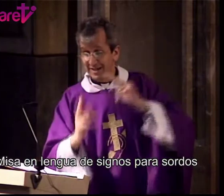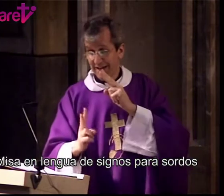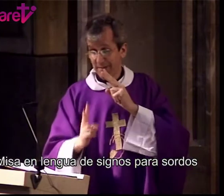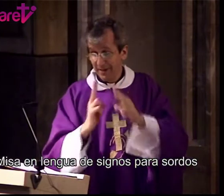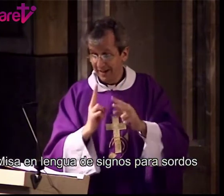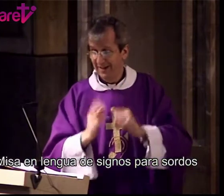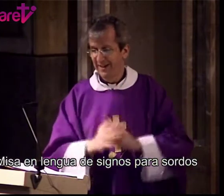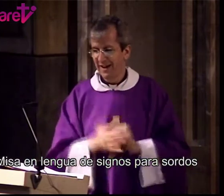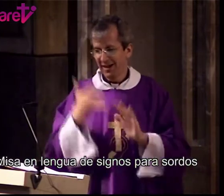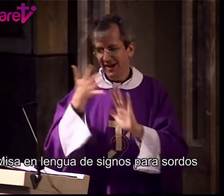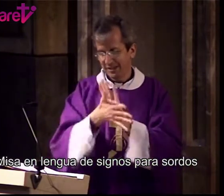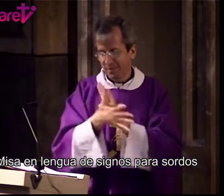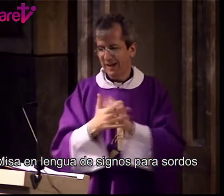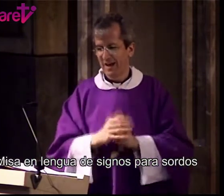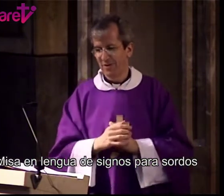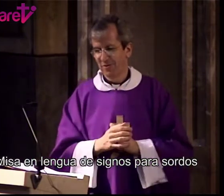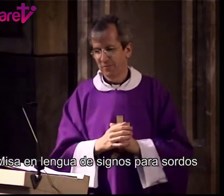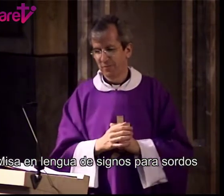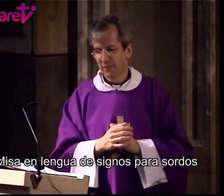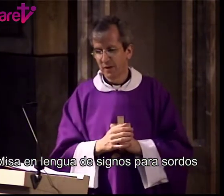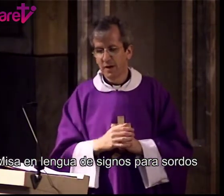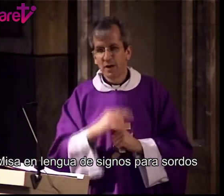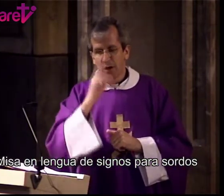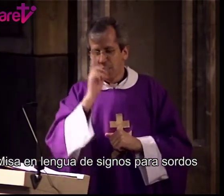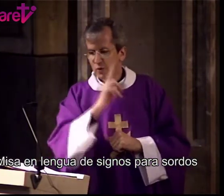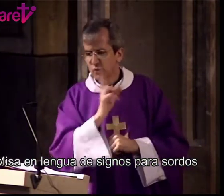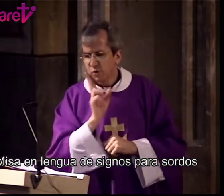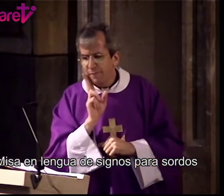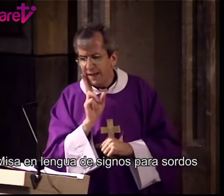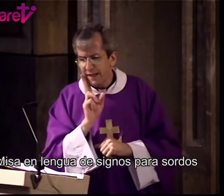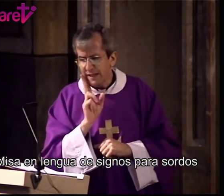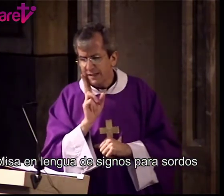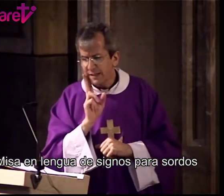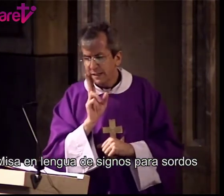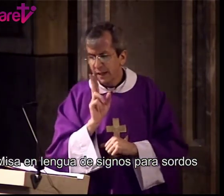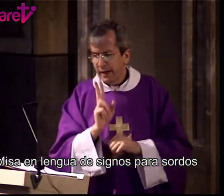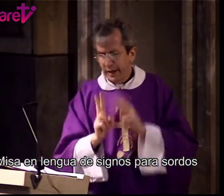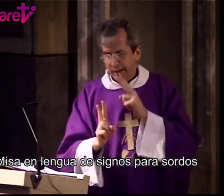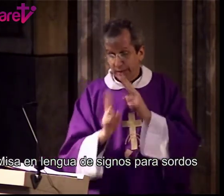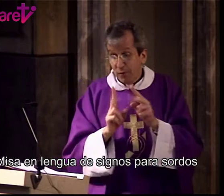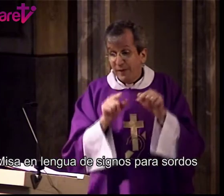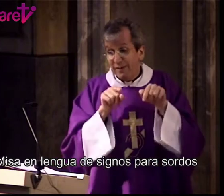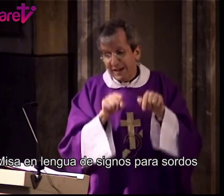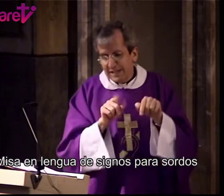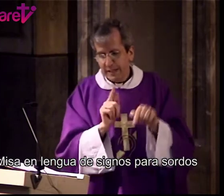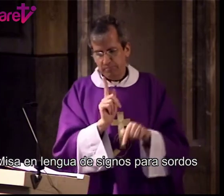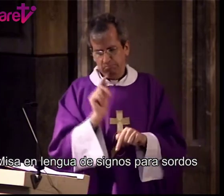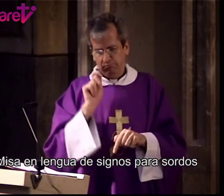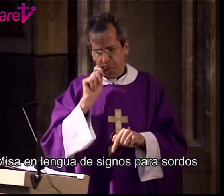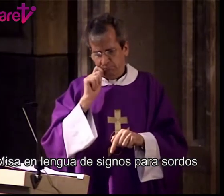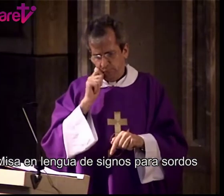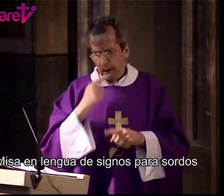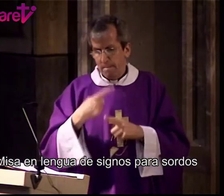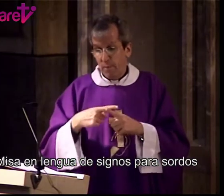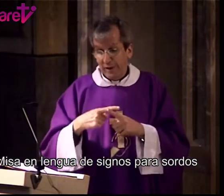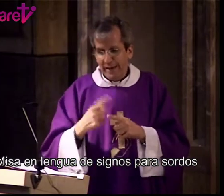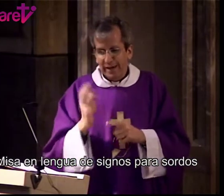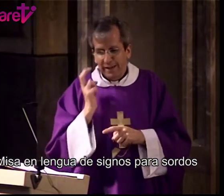sabe explicarlo. Sus padres respondieron así porque